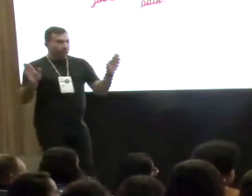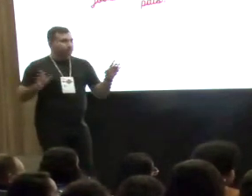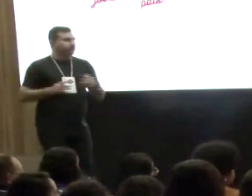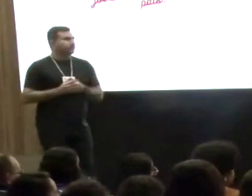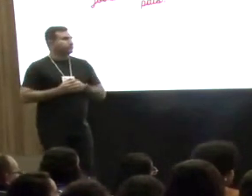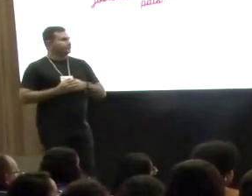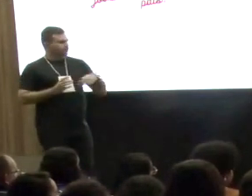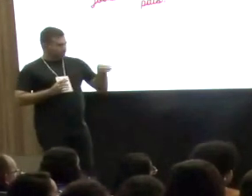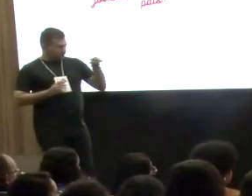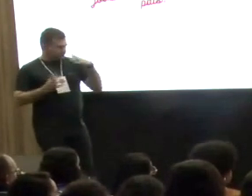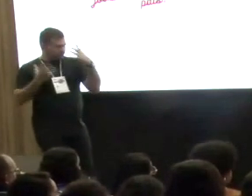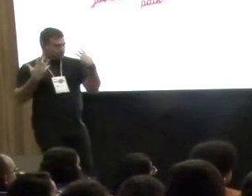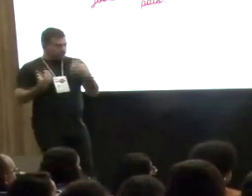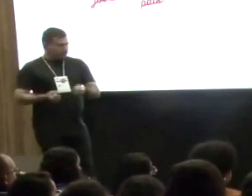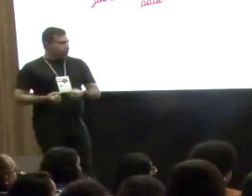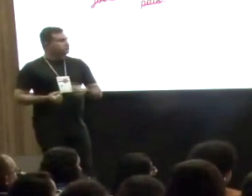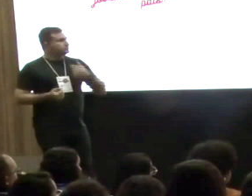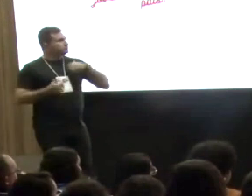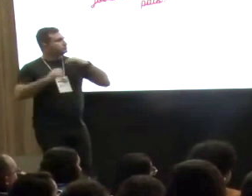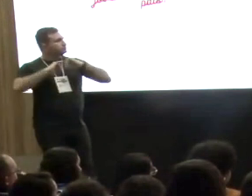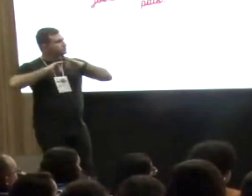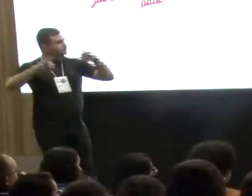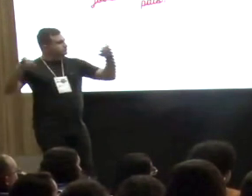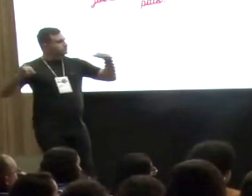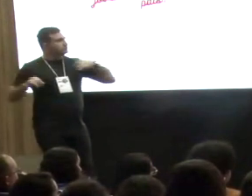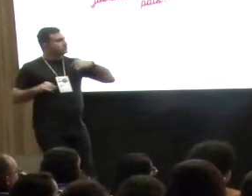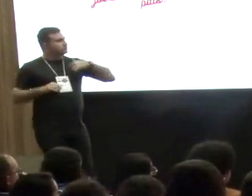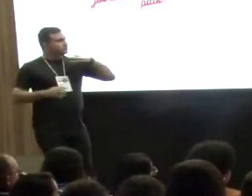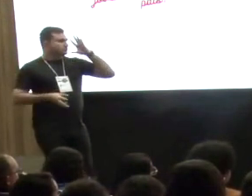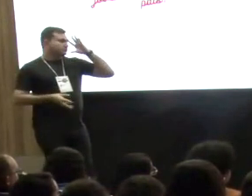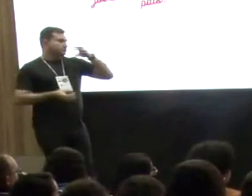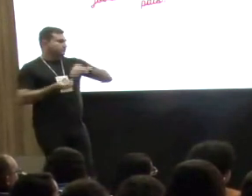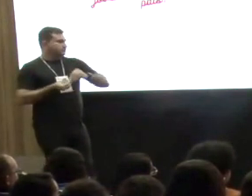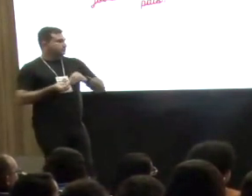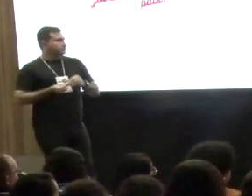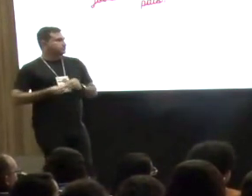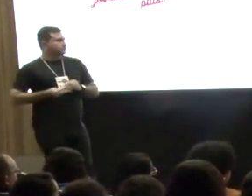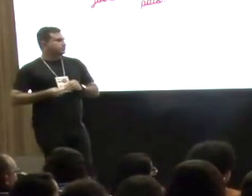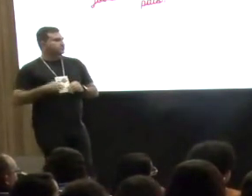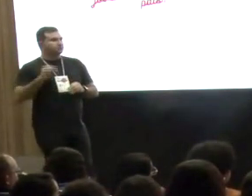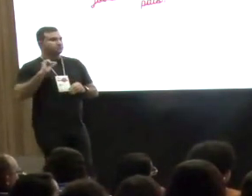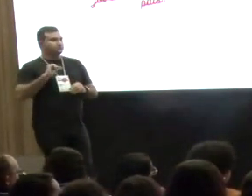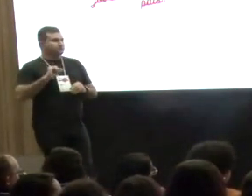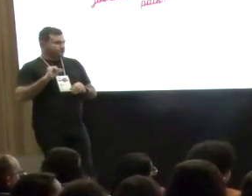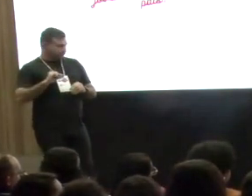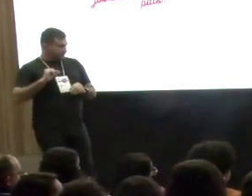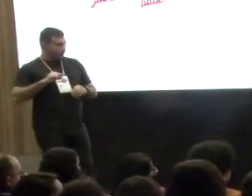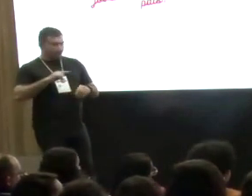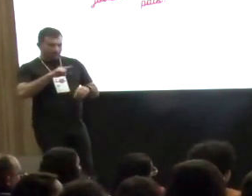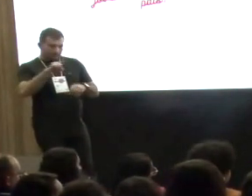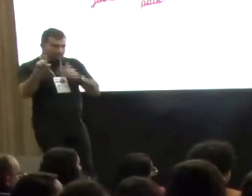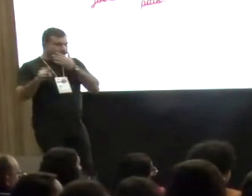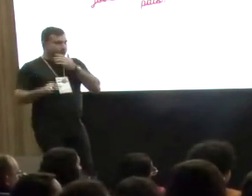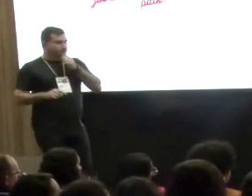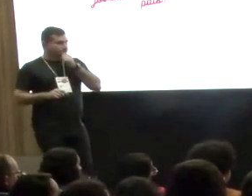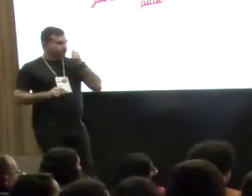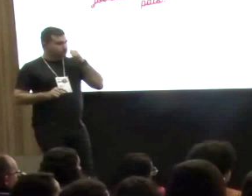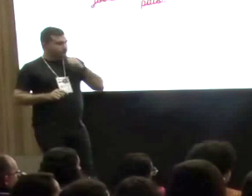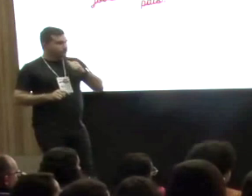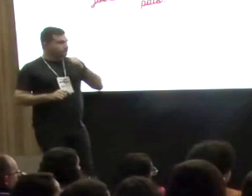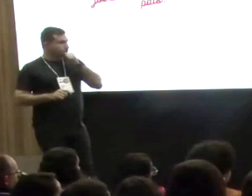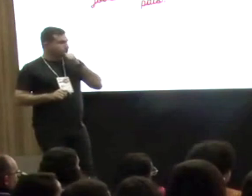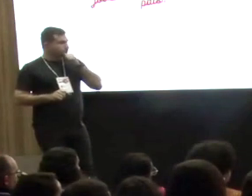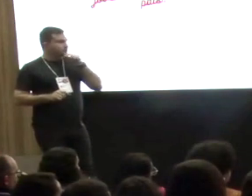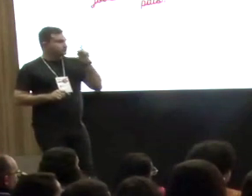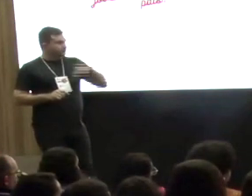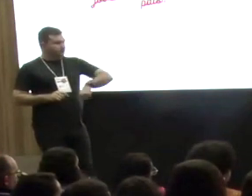Vocês aceitam que eu diga, então, que eu chegue à conclusão de que os pais de vocês